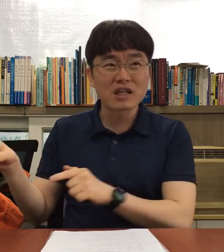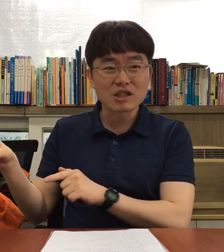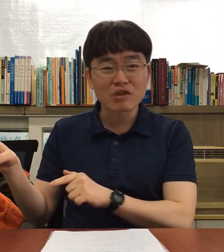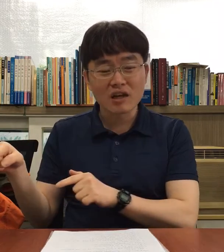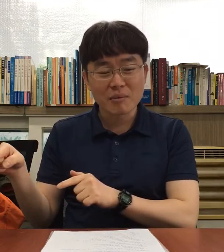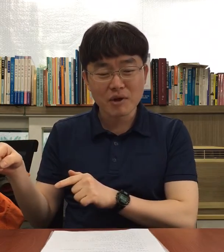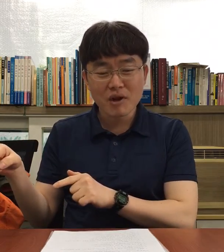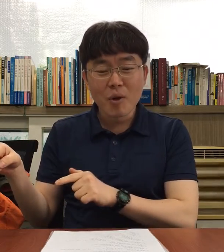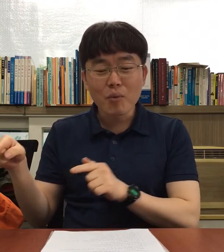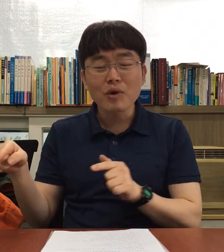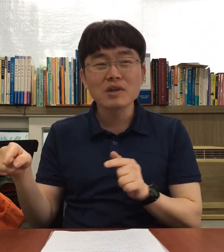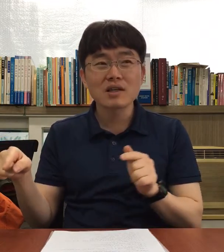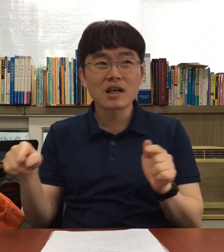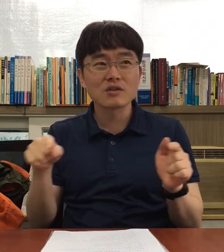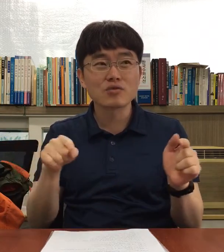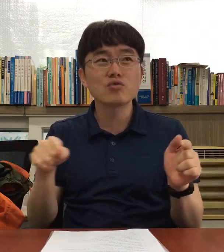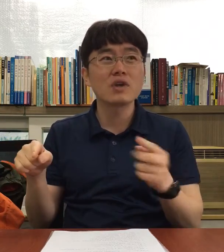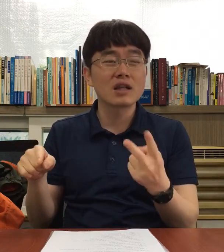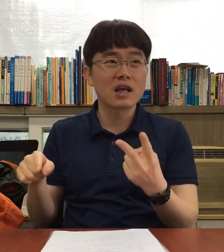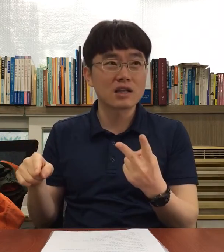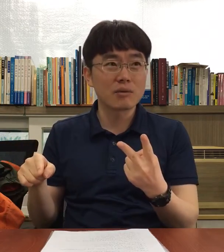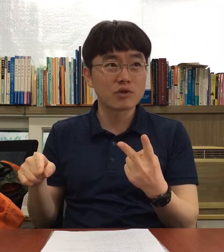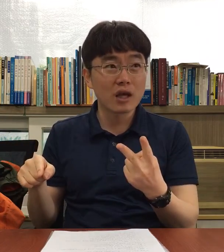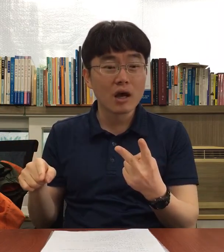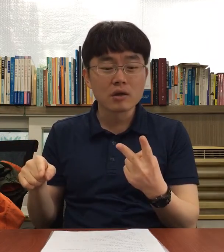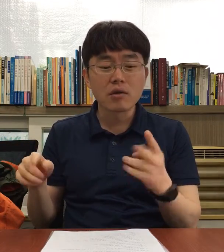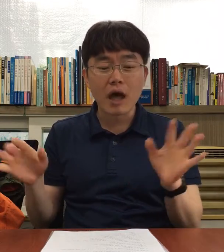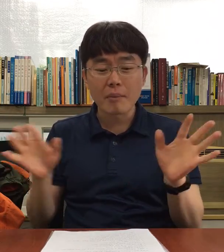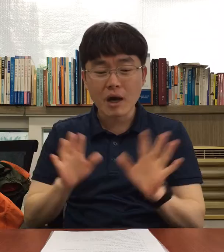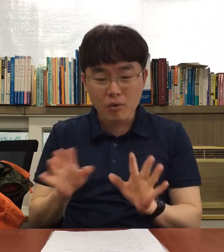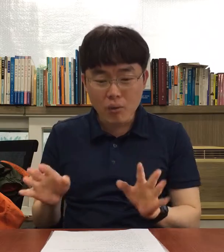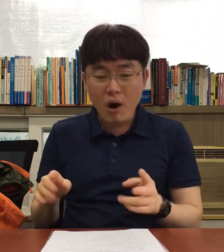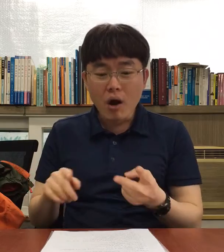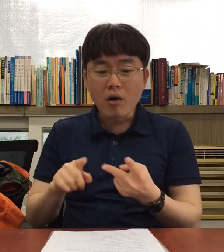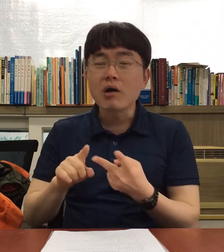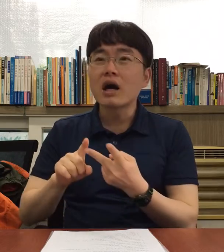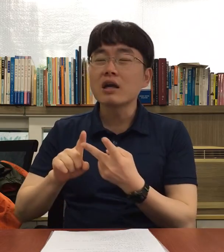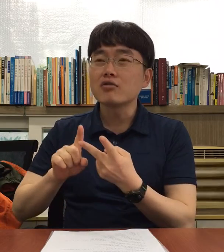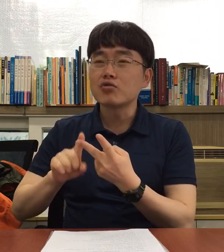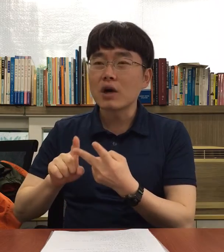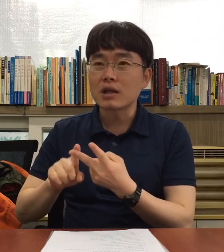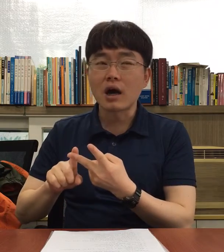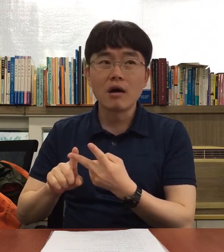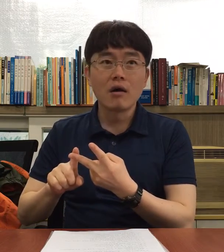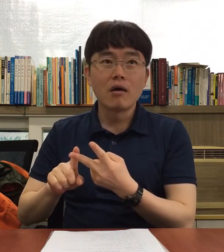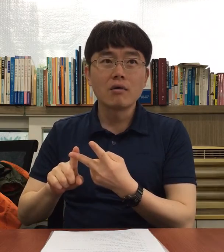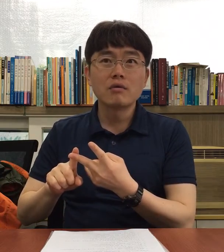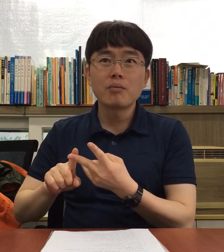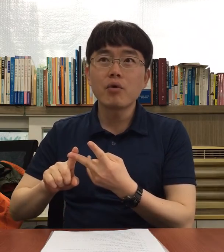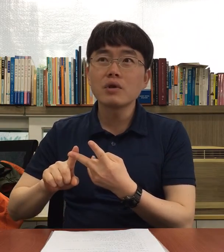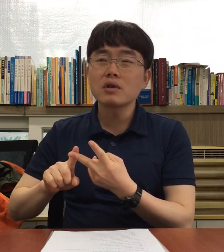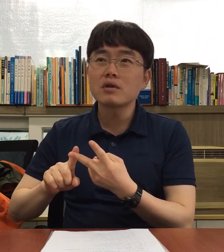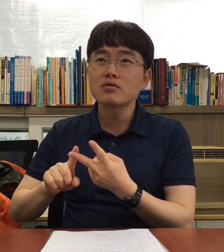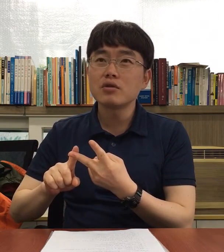문장식으로 나열하면 포인트가 되게 두 군데가 되기 때문에 더 애매하고 건강이 중요하다를 포인트를